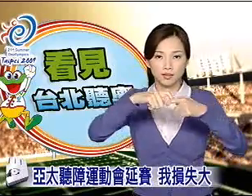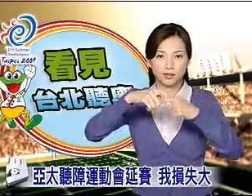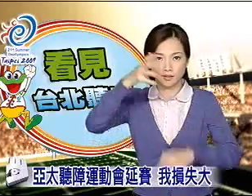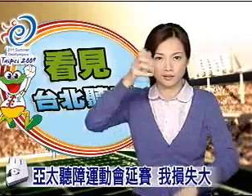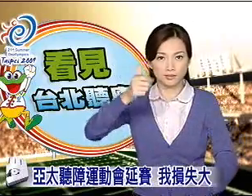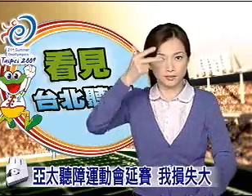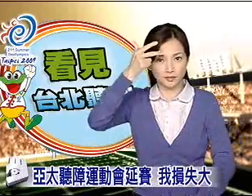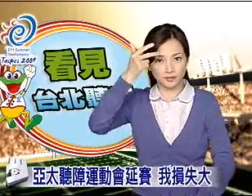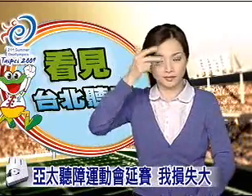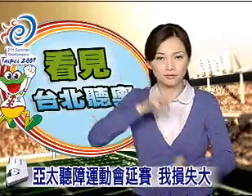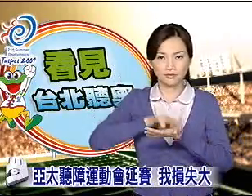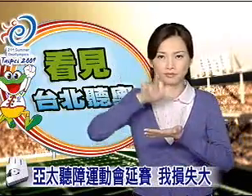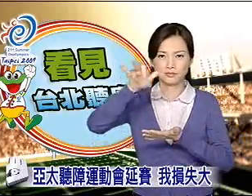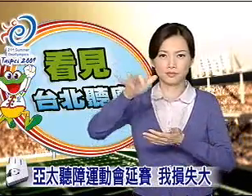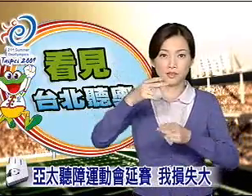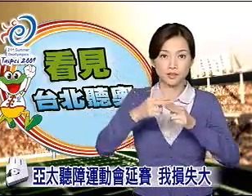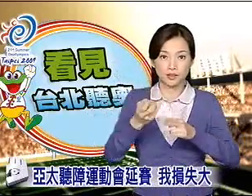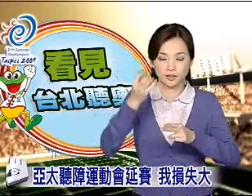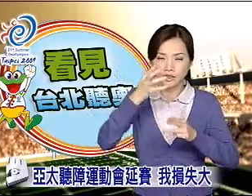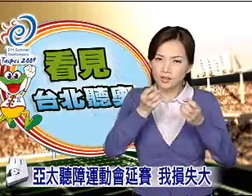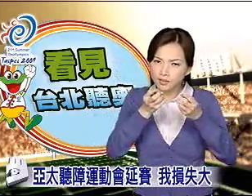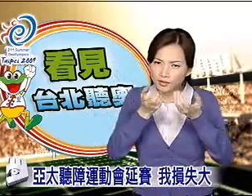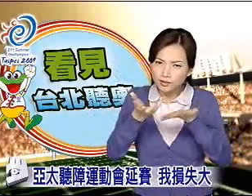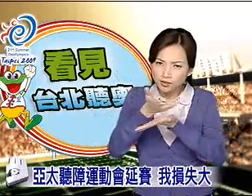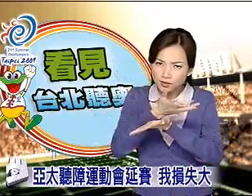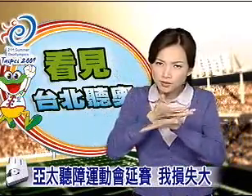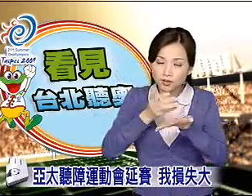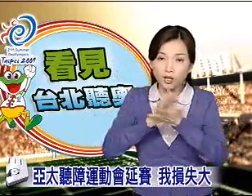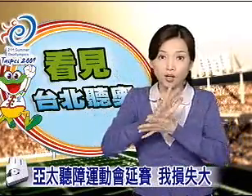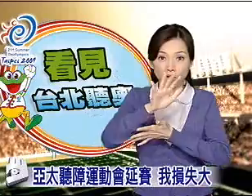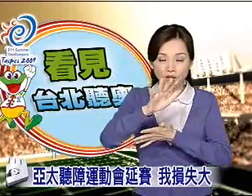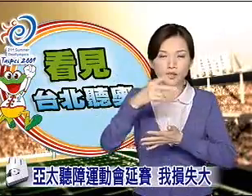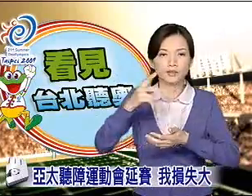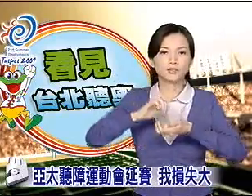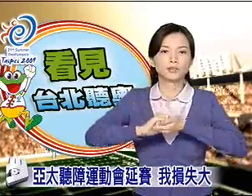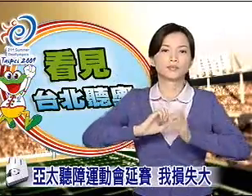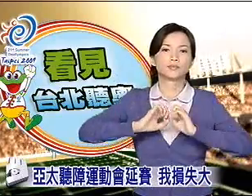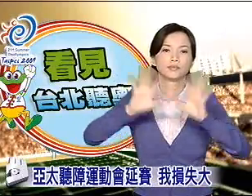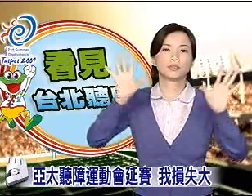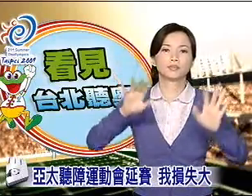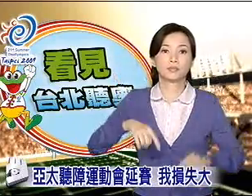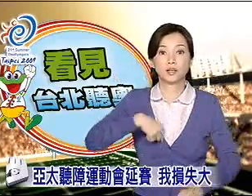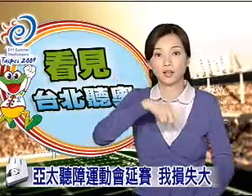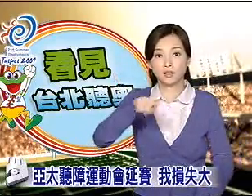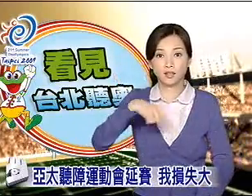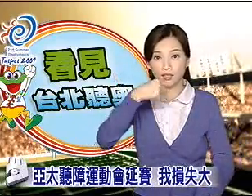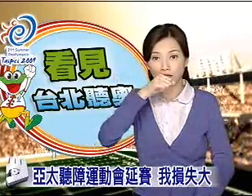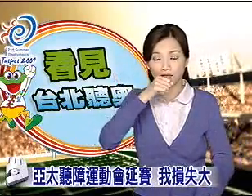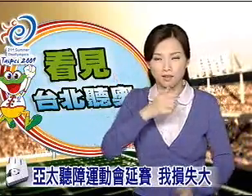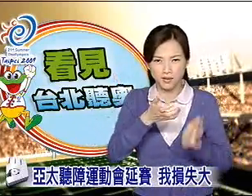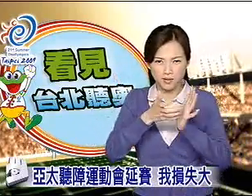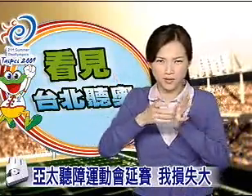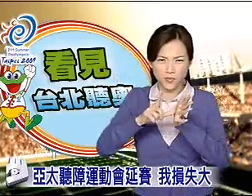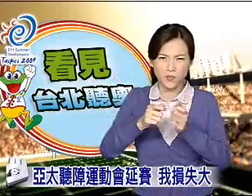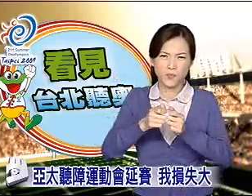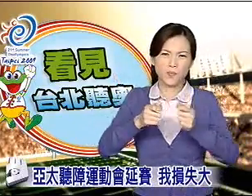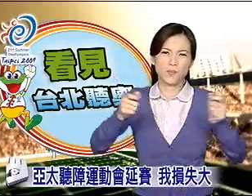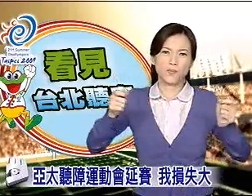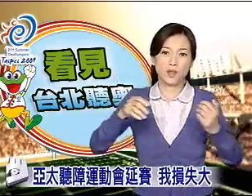主席陈志和亲自前往科威特进行了解之后再做最后的决定。由于我们已经筹备很久，